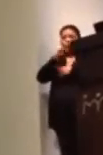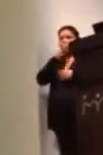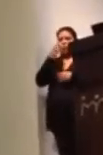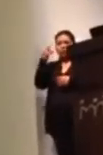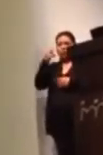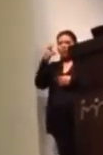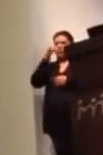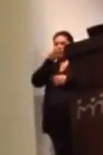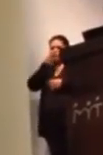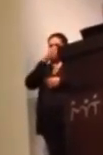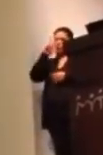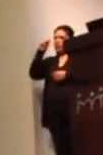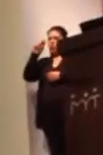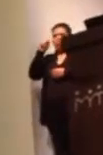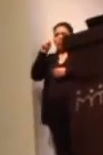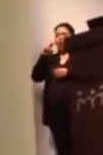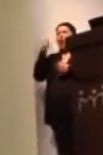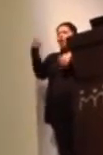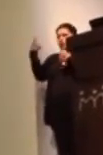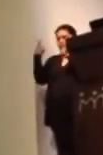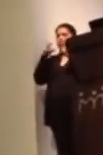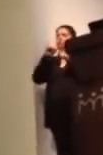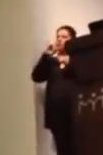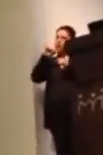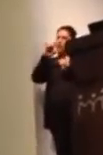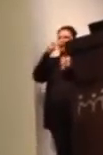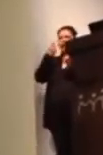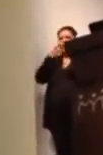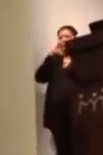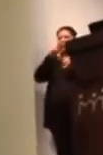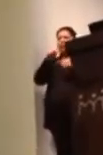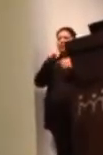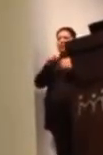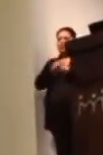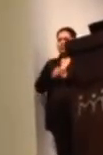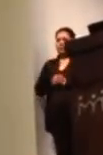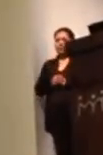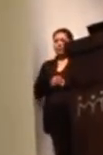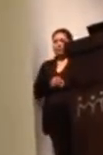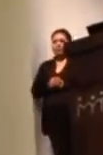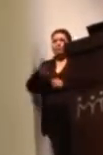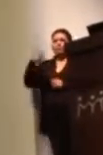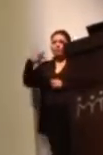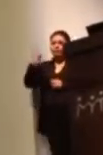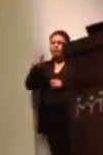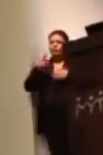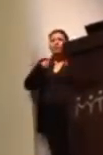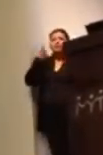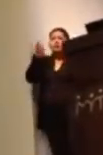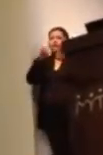sí. No todos, algunos sí. Pero no le vas a